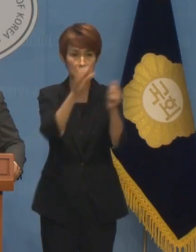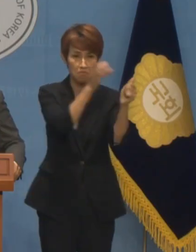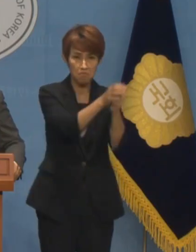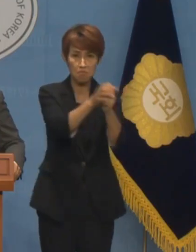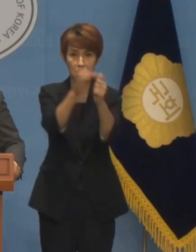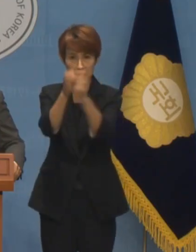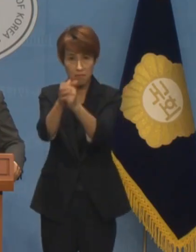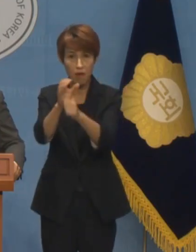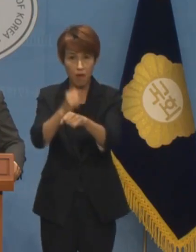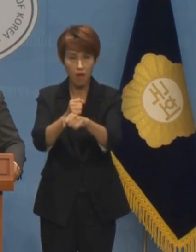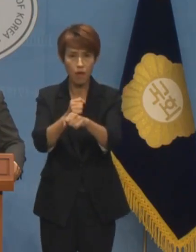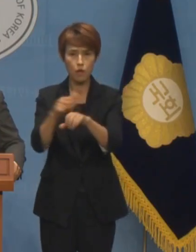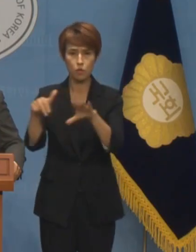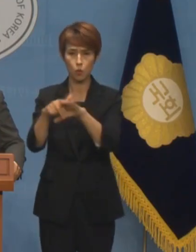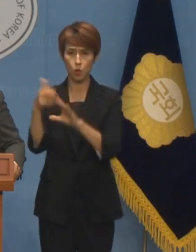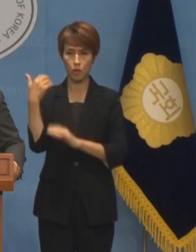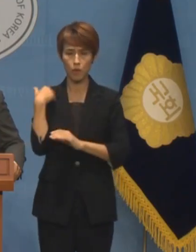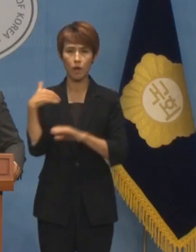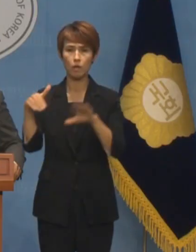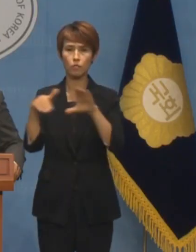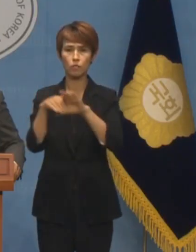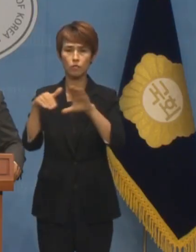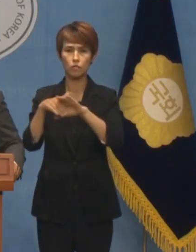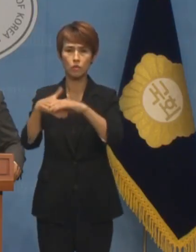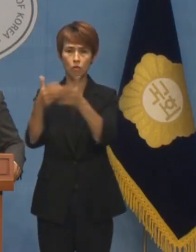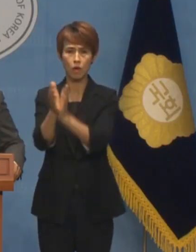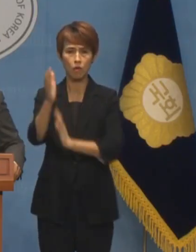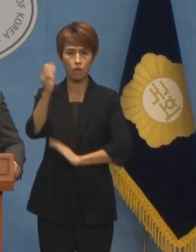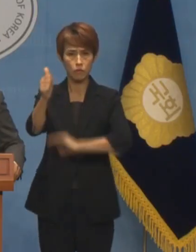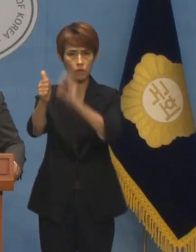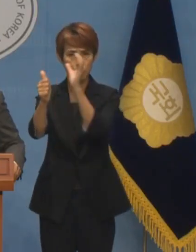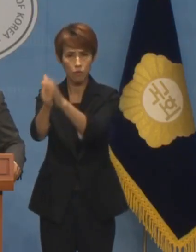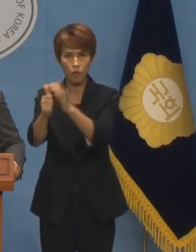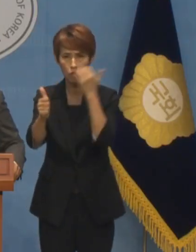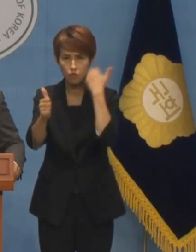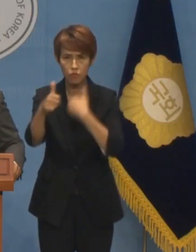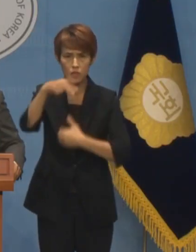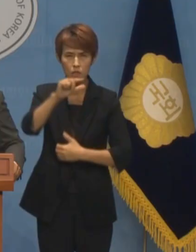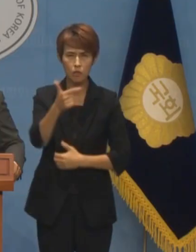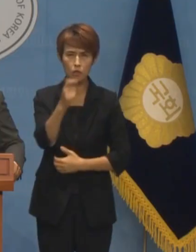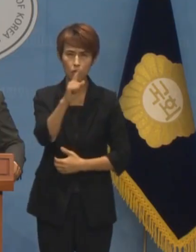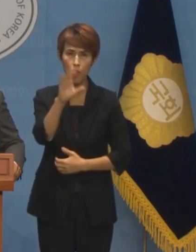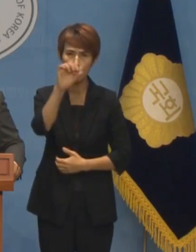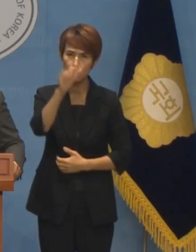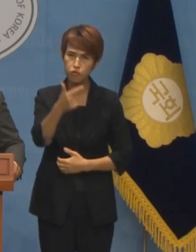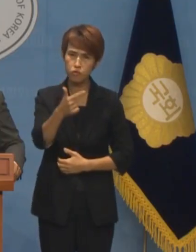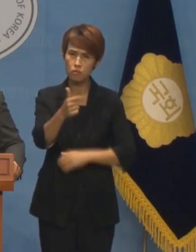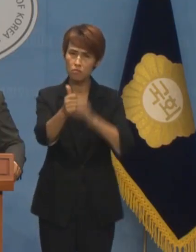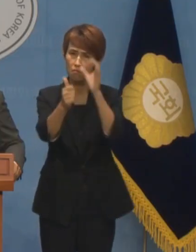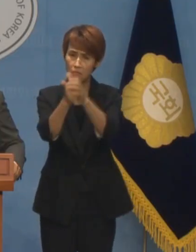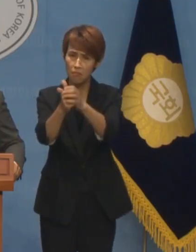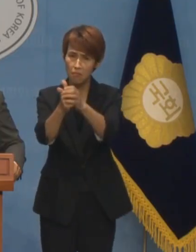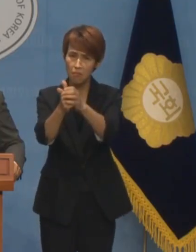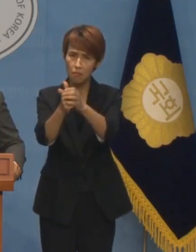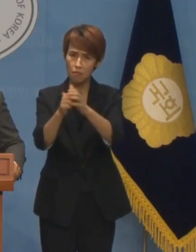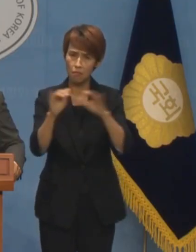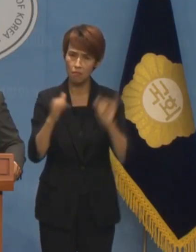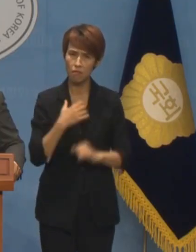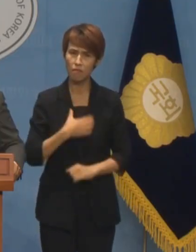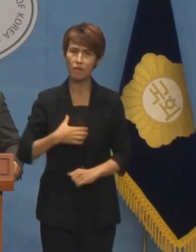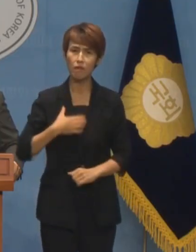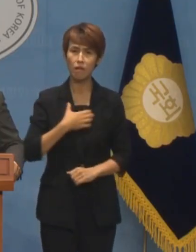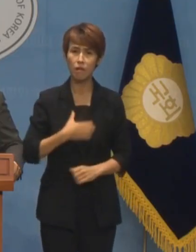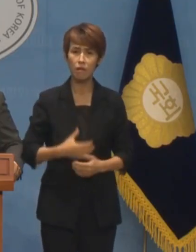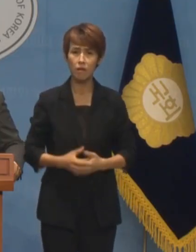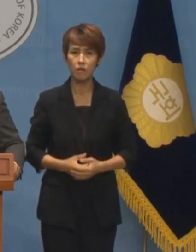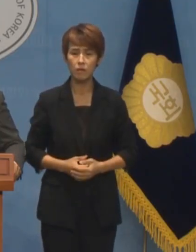김문수라면 종교를 담당하는 문화체육관광부 장관은 정광욱 목사가 되어도 이상할 것이 없습니다.